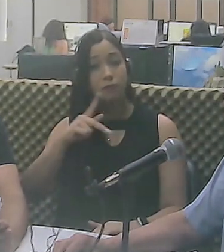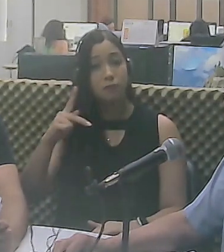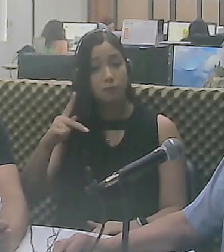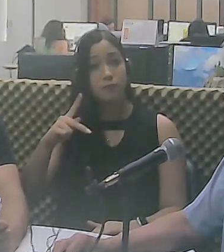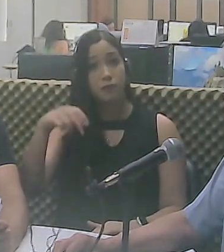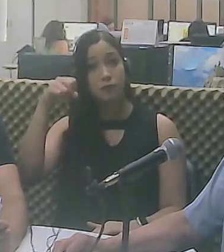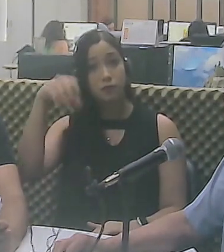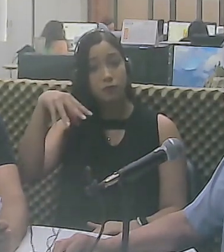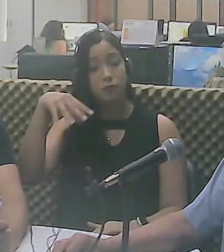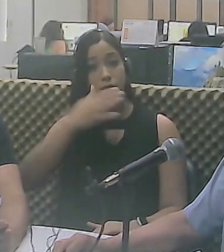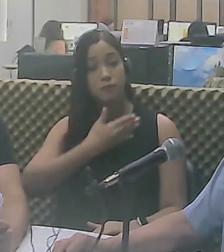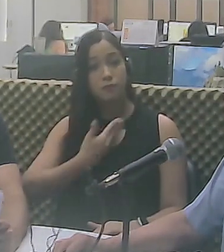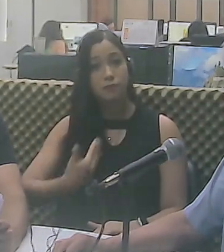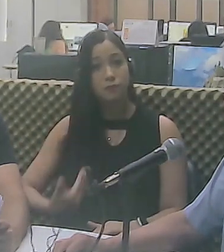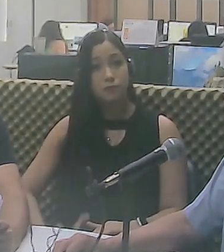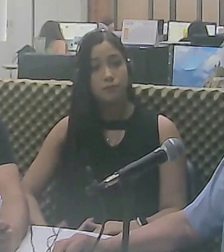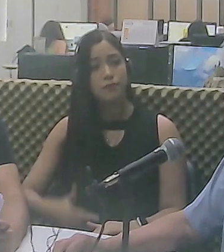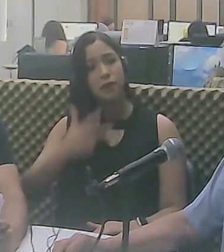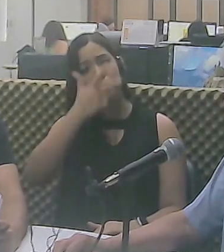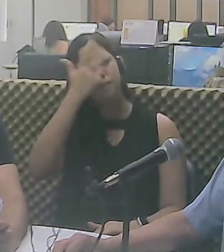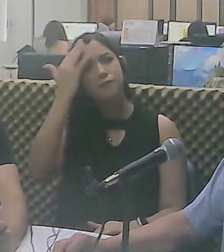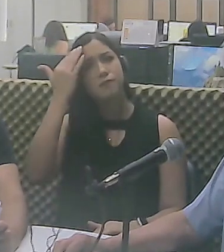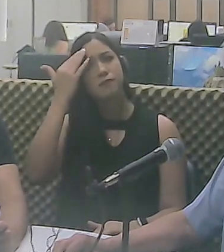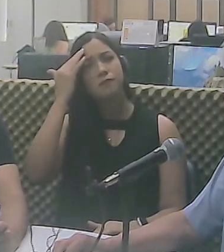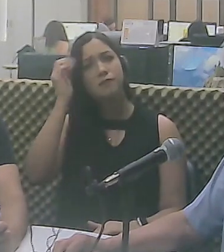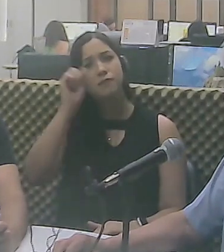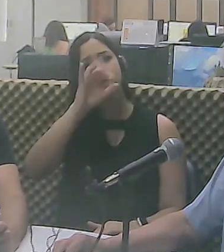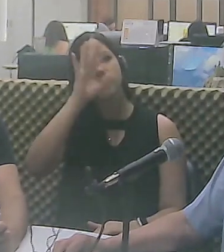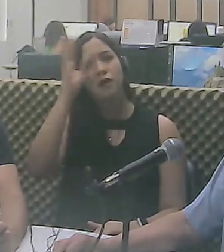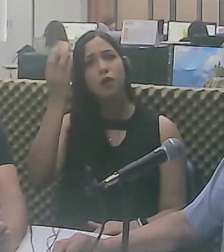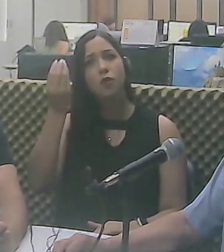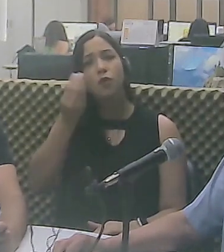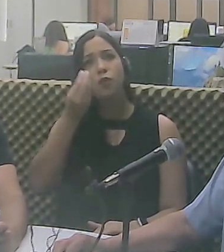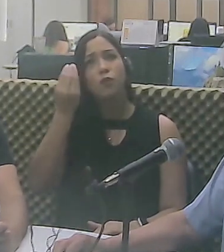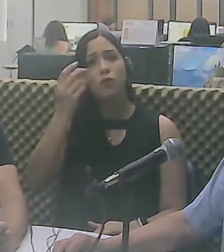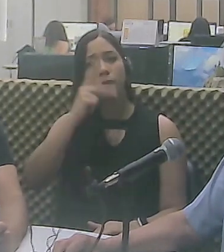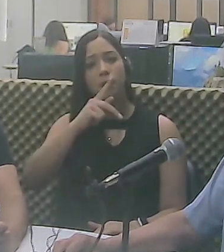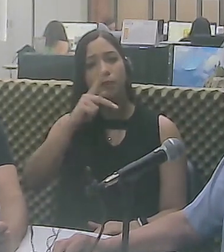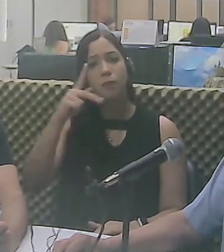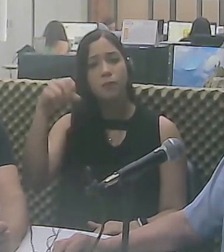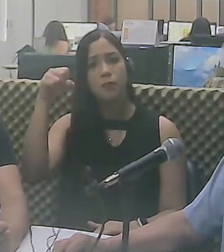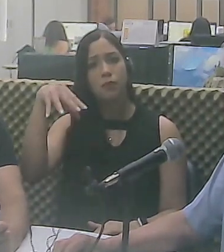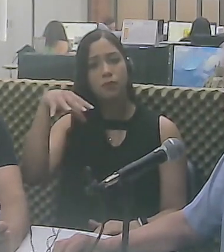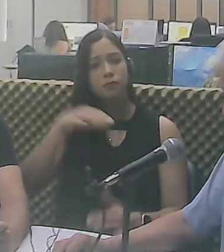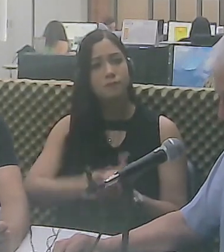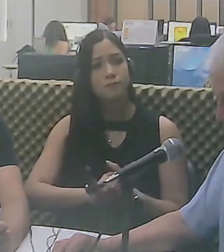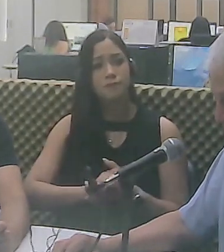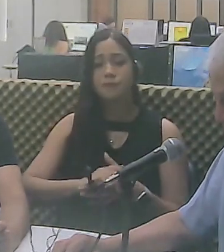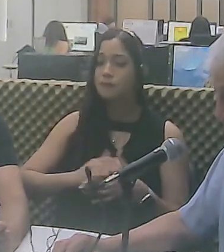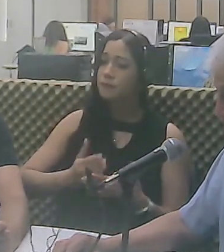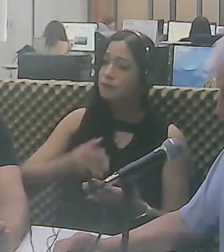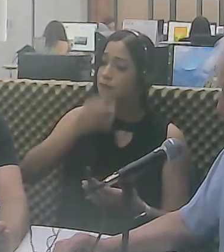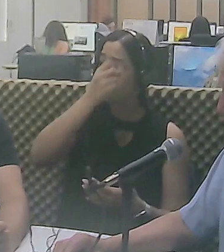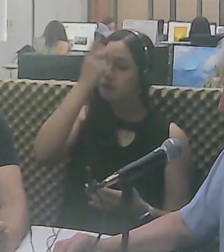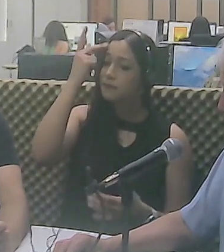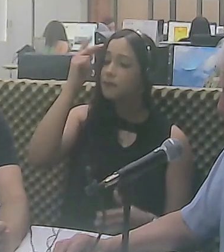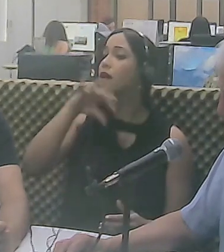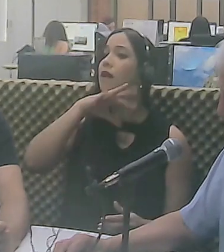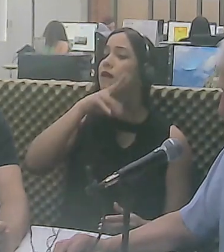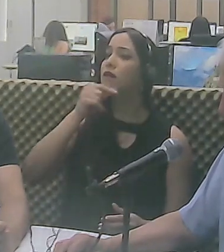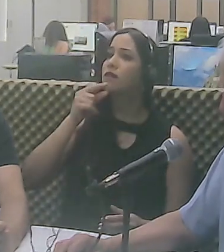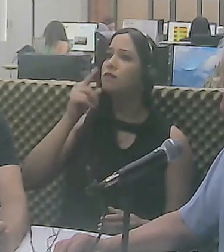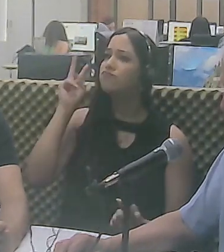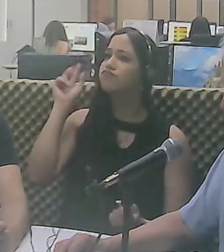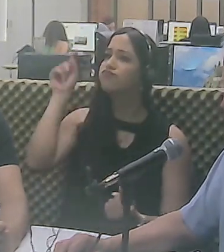privada da iluminação pública pras pessoas entenderem melhor como é que funciona essa ppp da iluminação Prefeito aldeão sempre é um homem